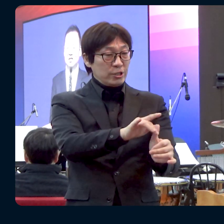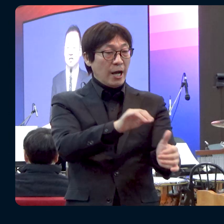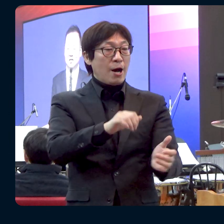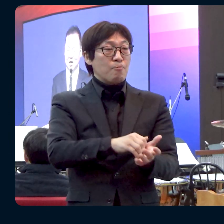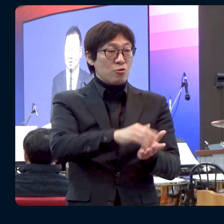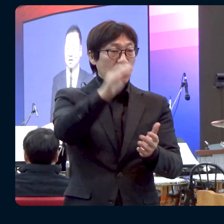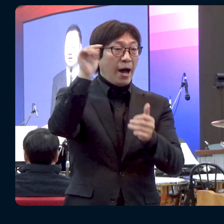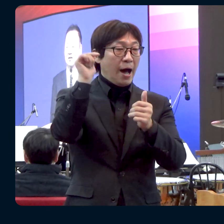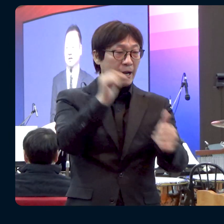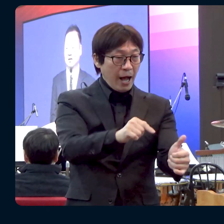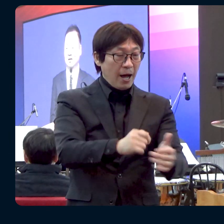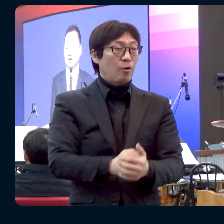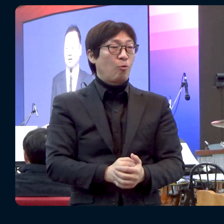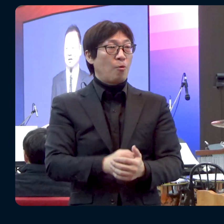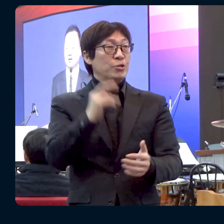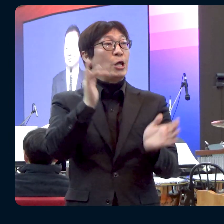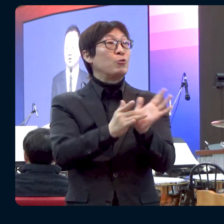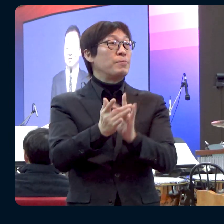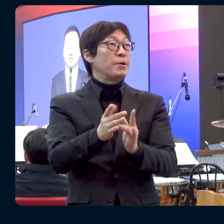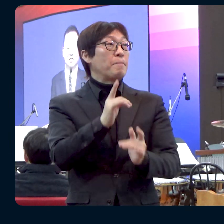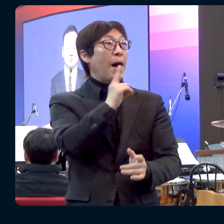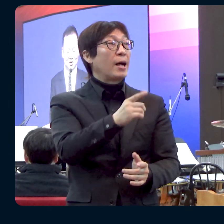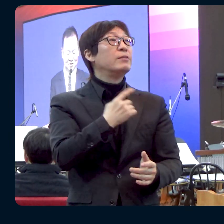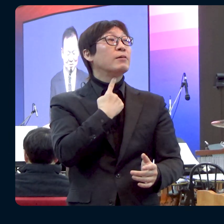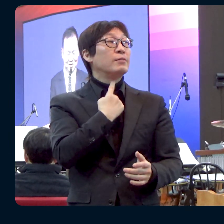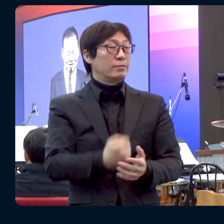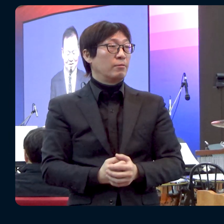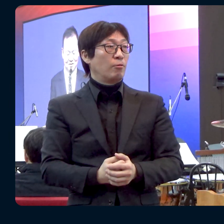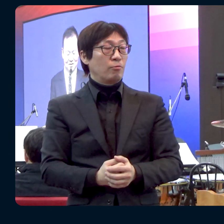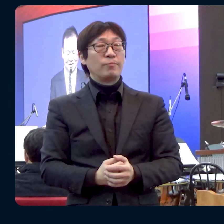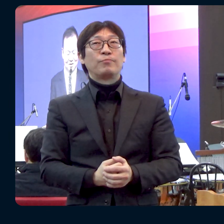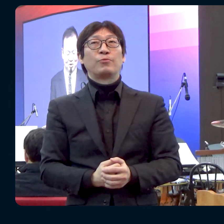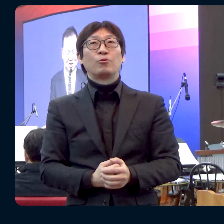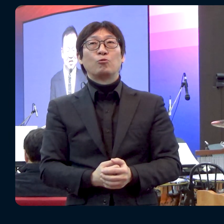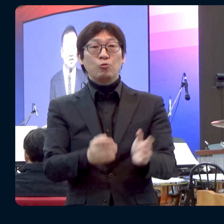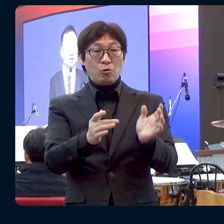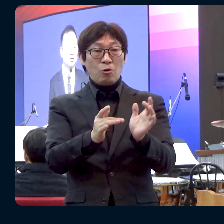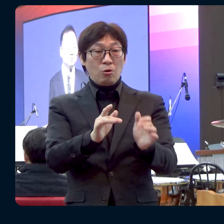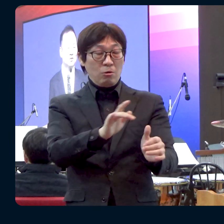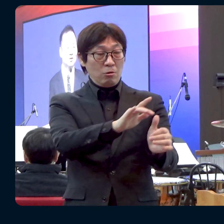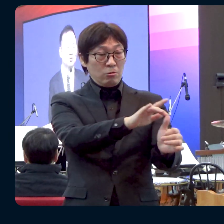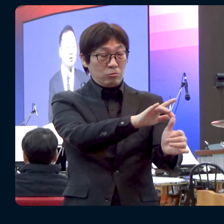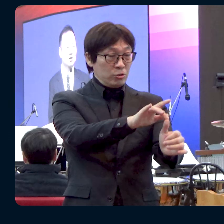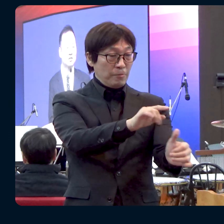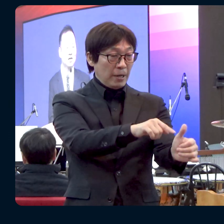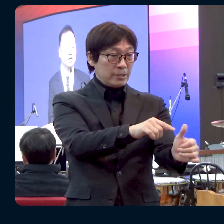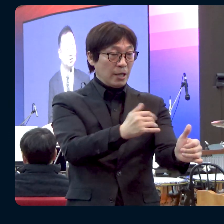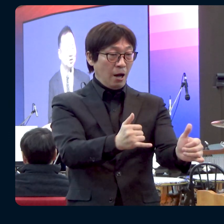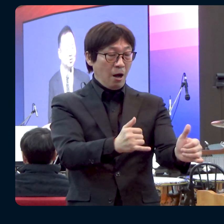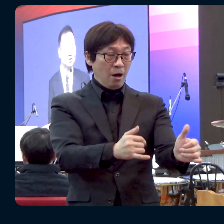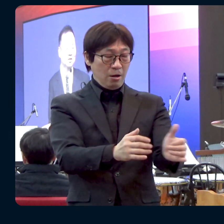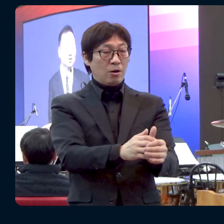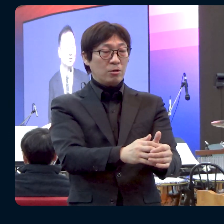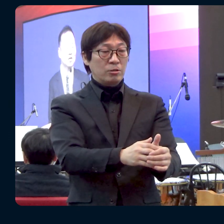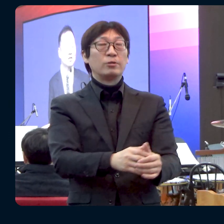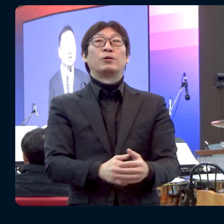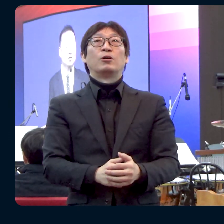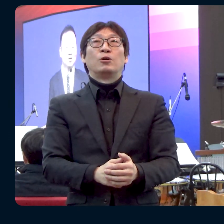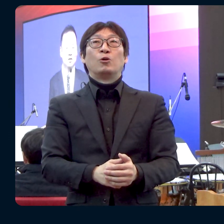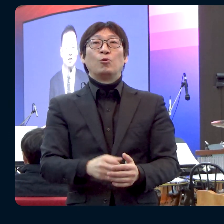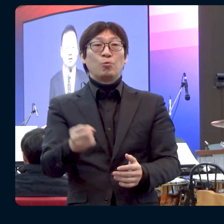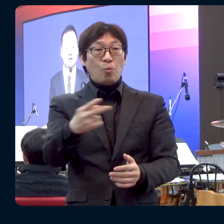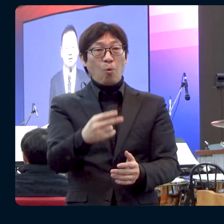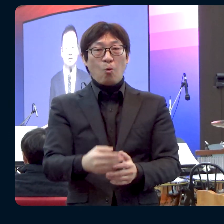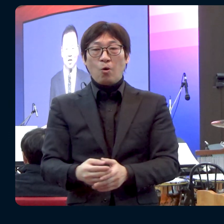귀신이 즉시 나오니라. 멋진 일이 벌어졌습니다. 귀신에게 사로잡혀서 권력자의 하수인 노릇을